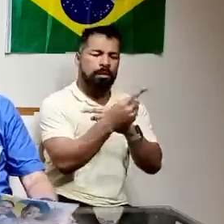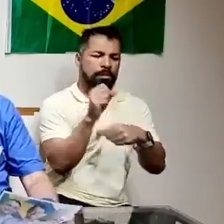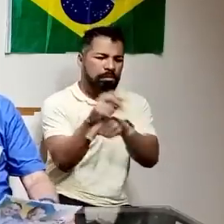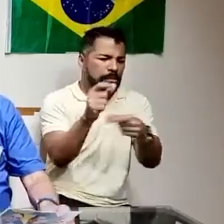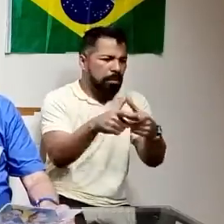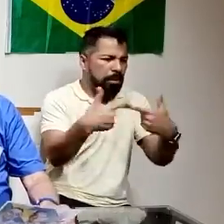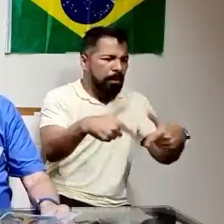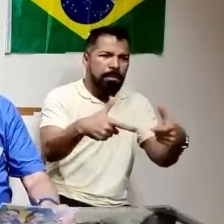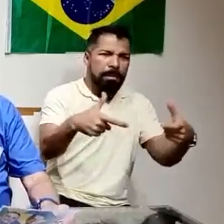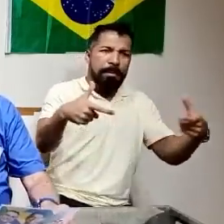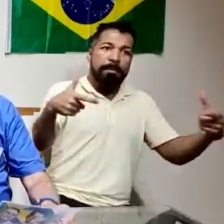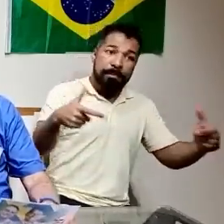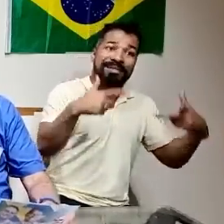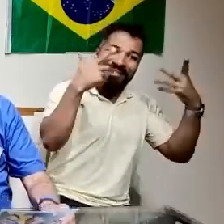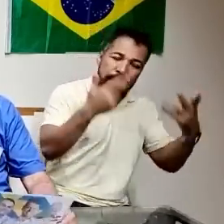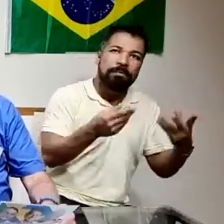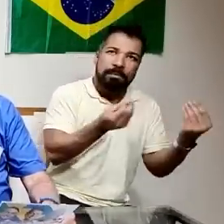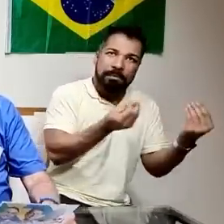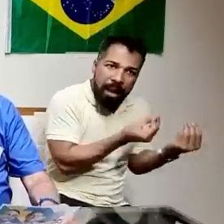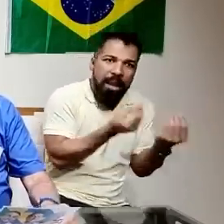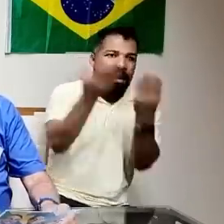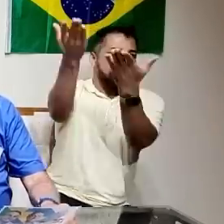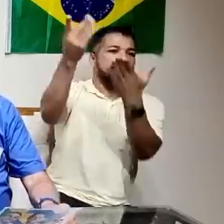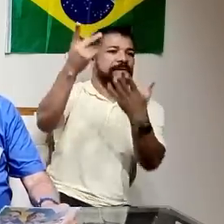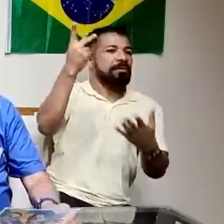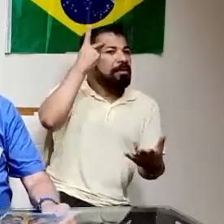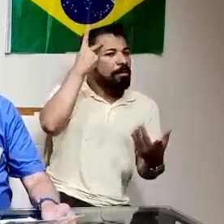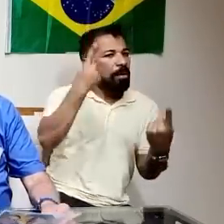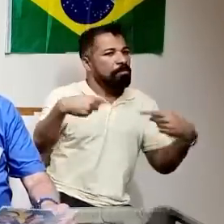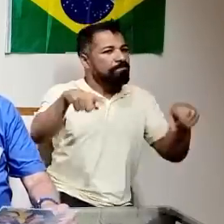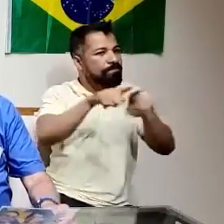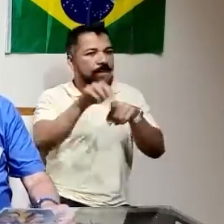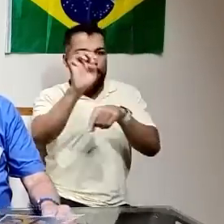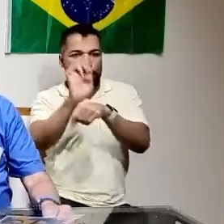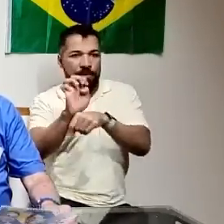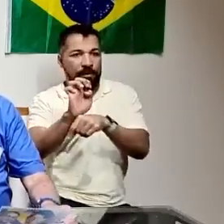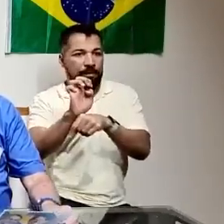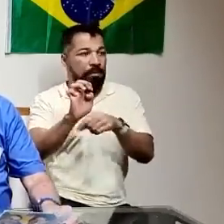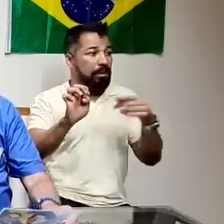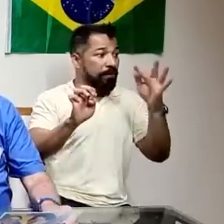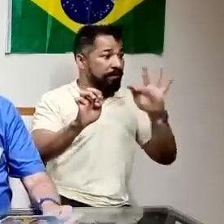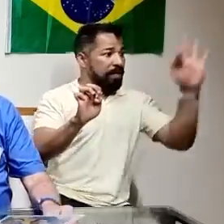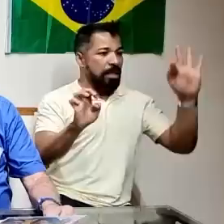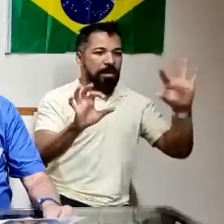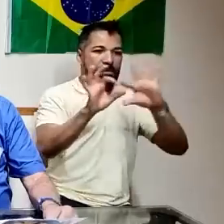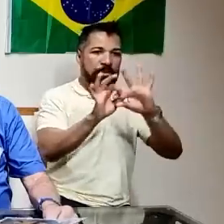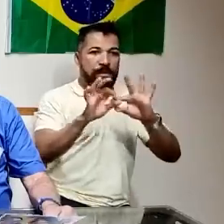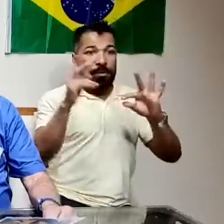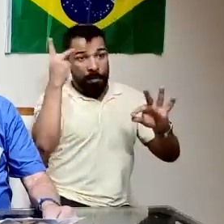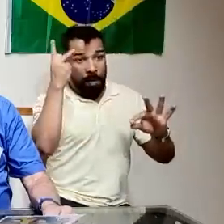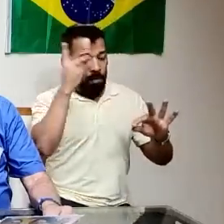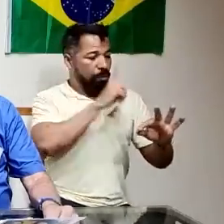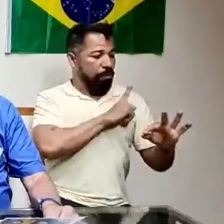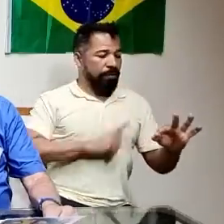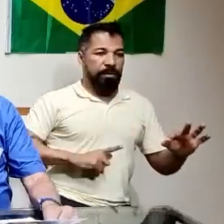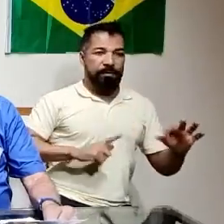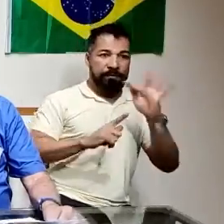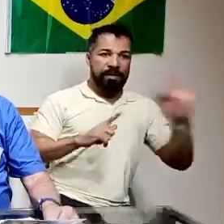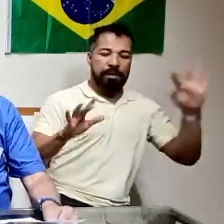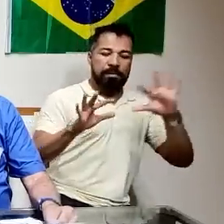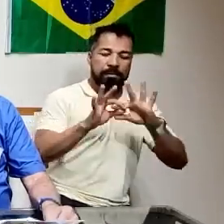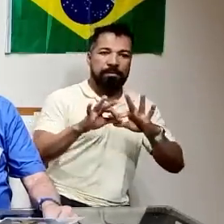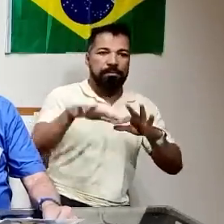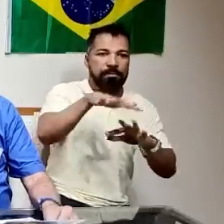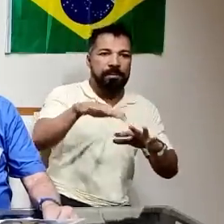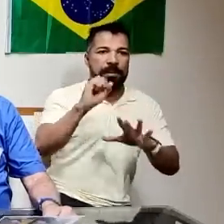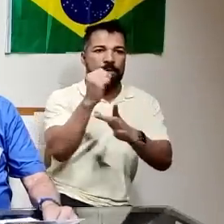esse avanço a gente tem que levar para lá, esse alinhamento governo federal, governo de São Paulo, vai ser bom no campo da segurança pública, no campo da saúde, no